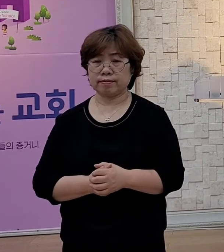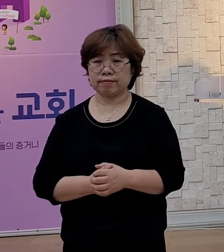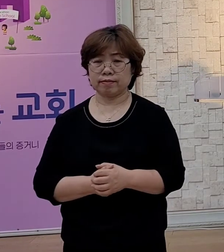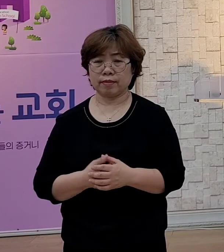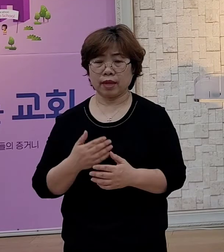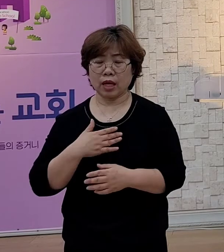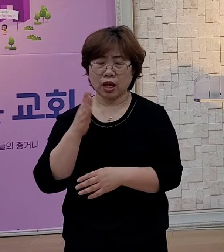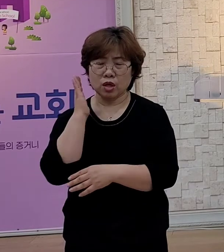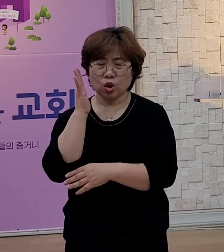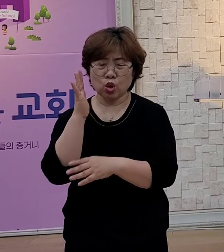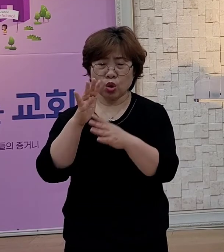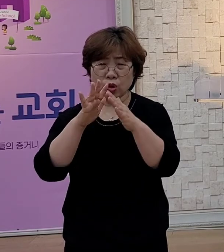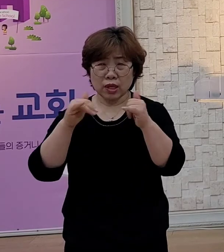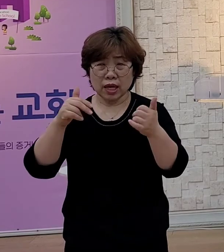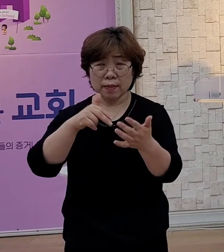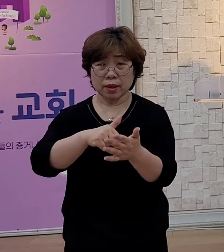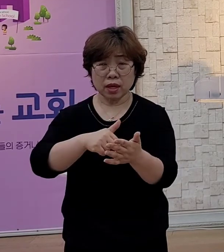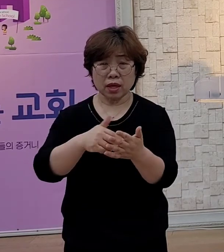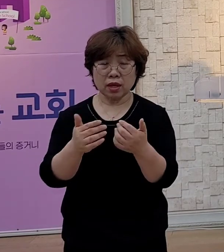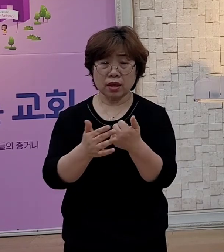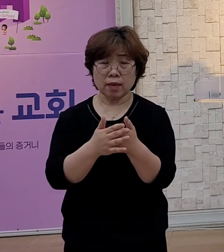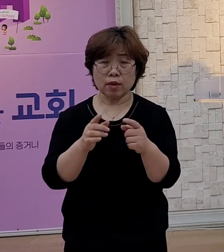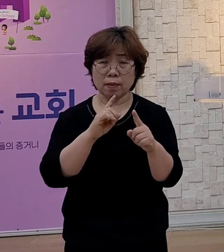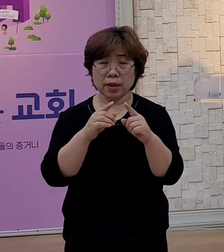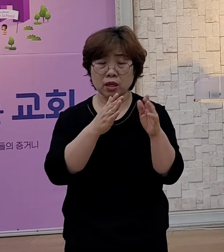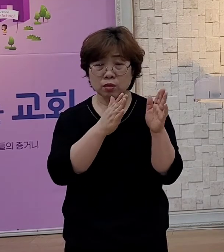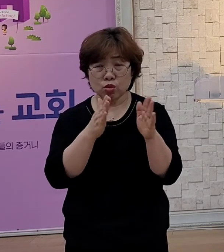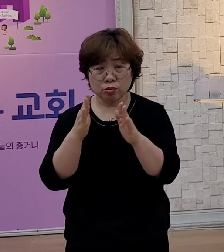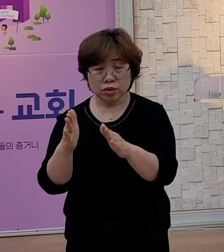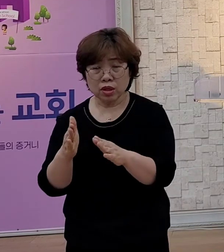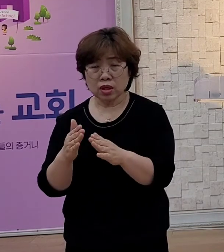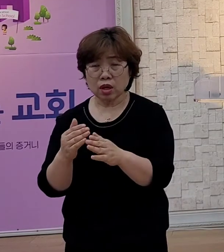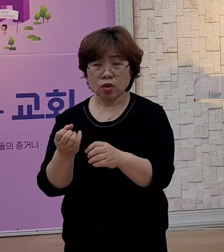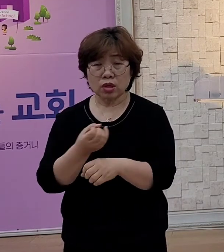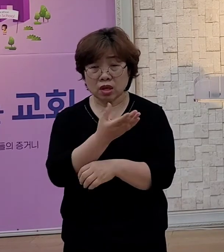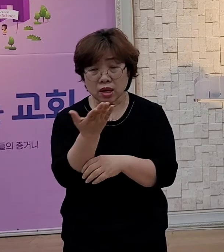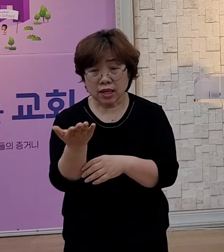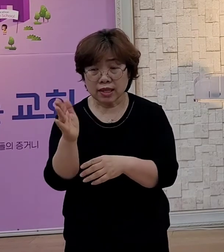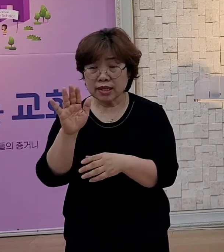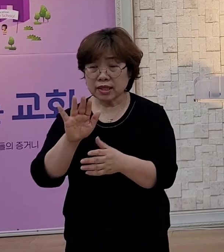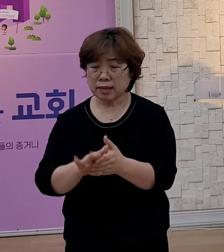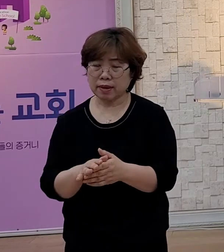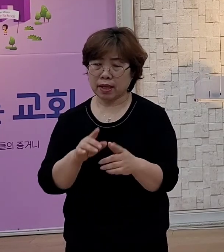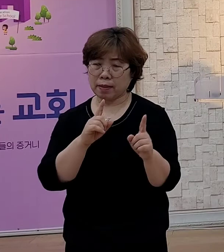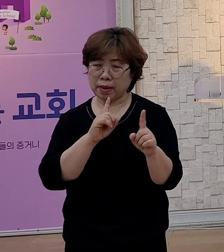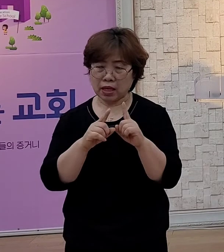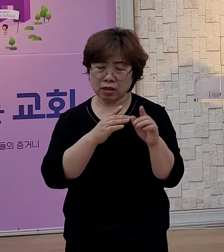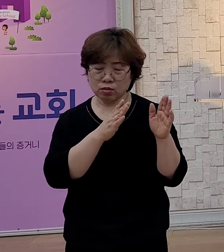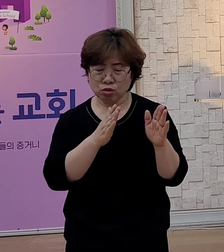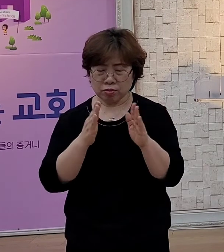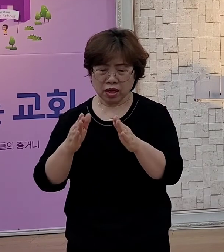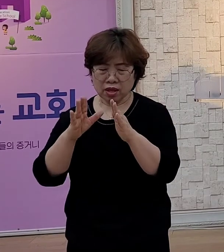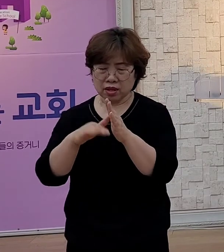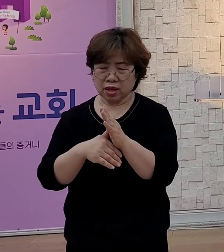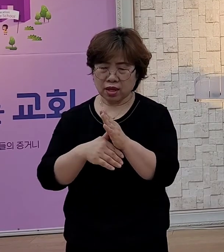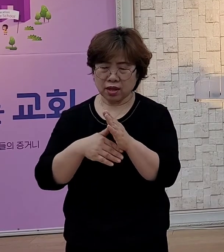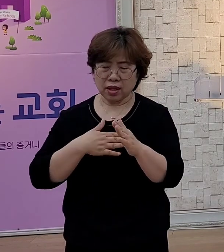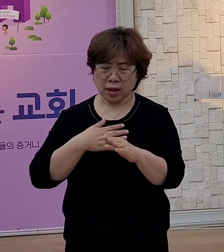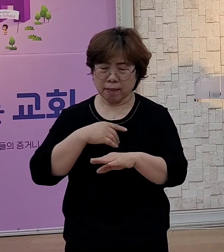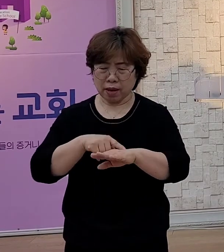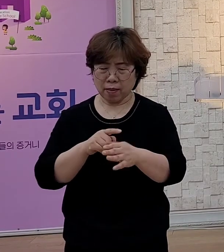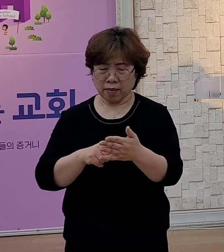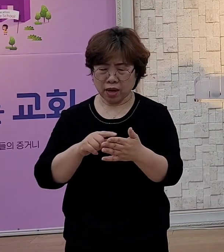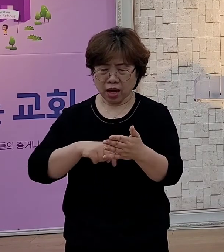제가 설교자이기 때문에 말씀을 준비하고 설교했지만 참 이 말씀을 준비하면서도 많은